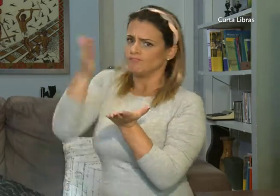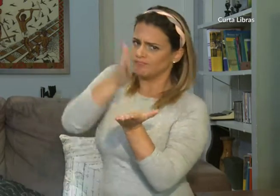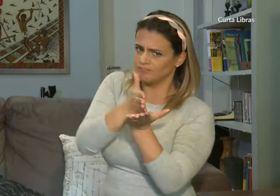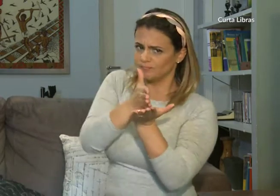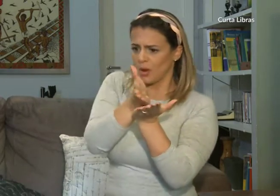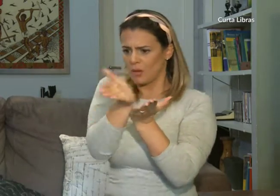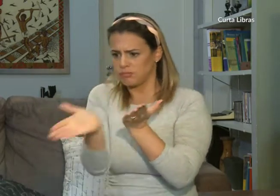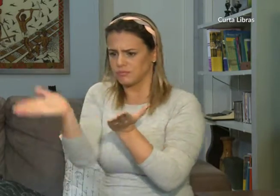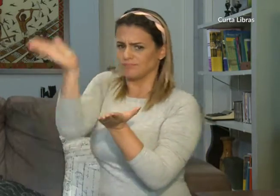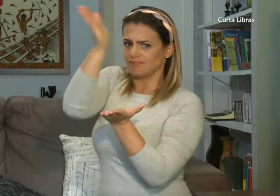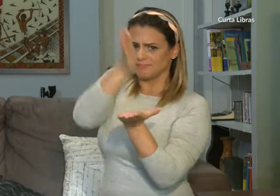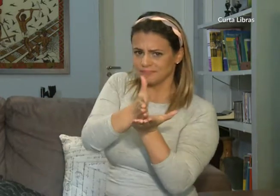linha.